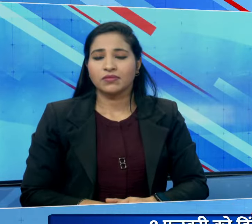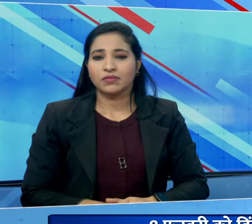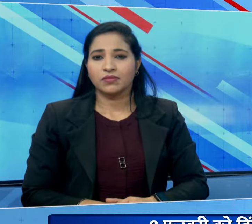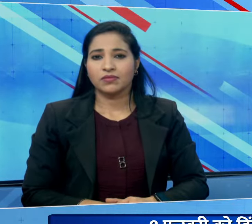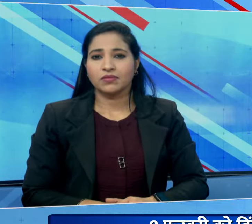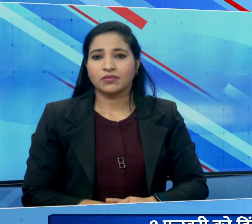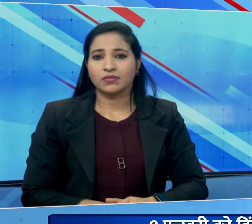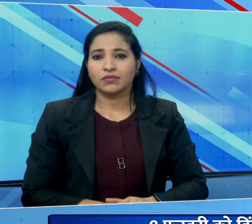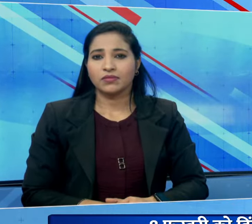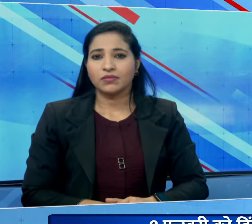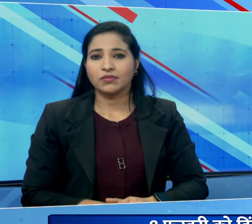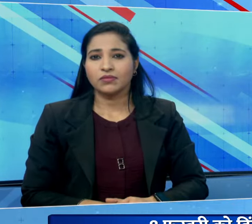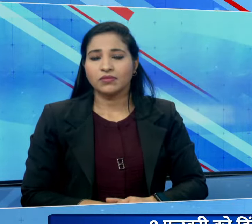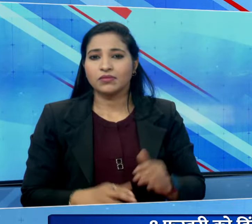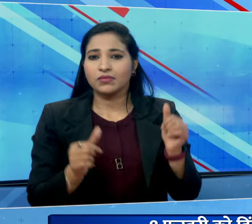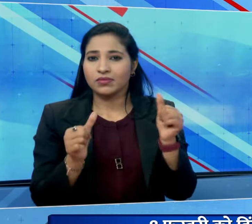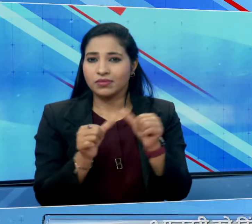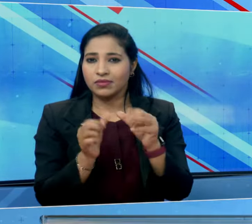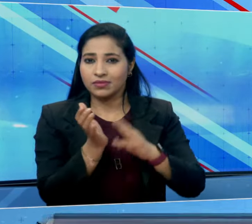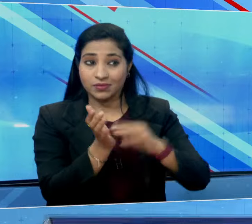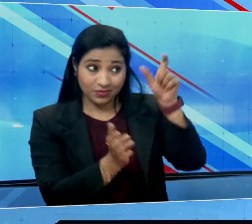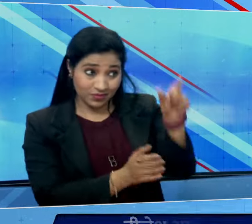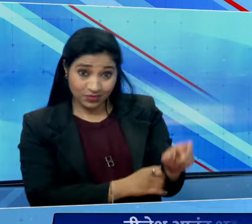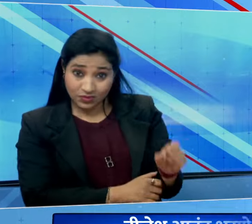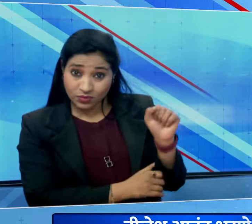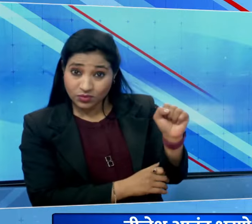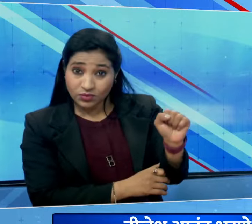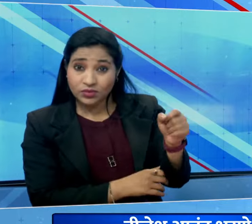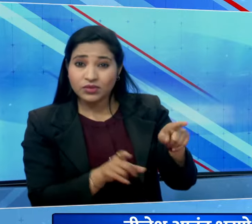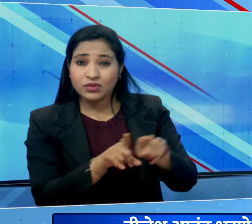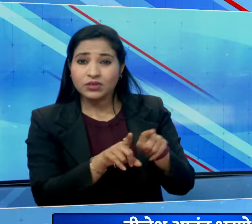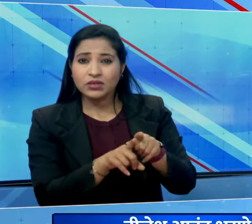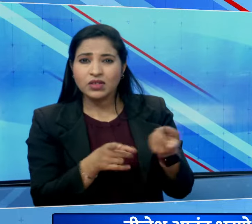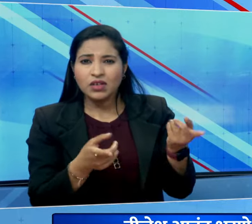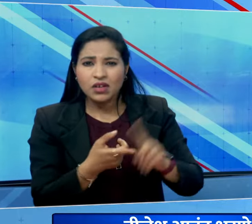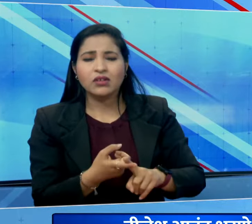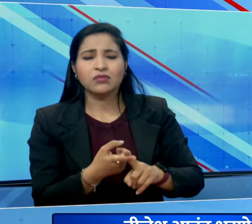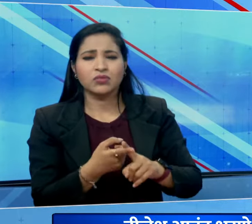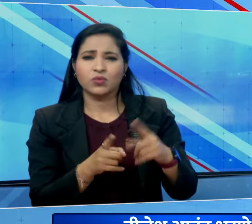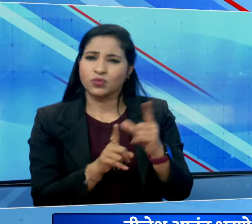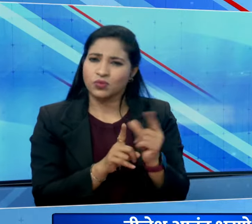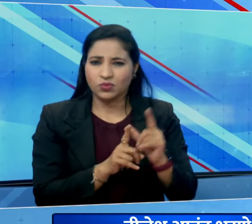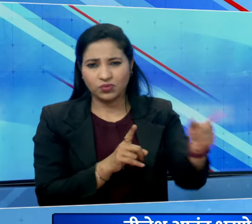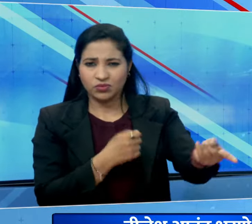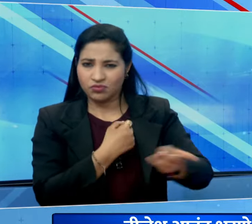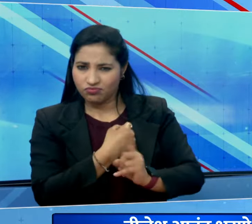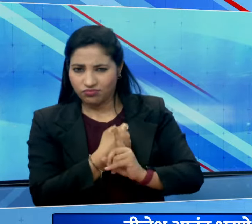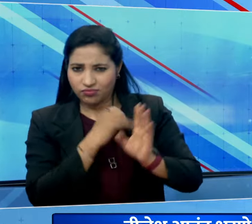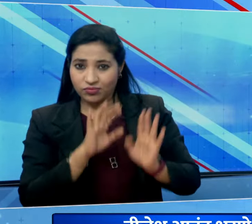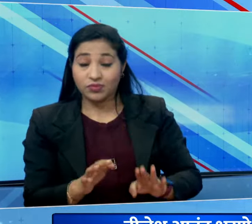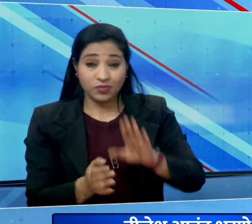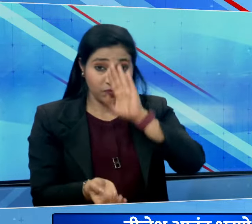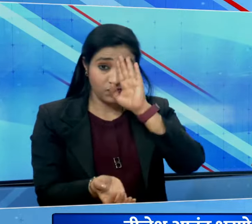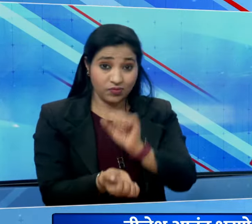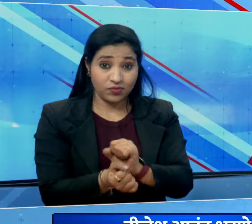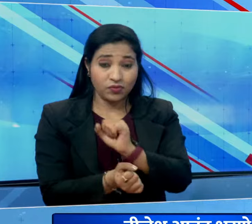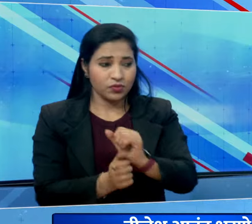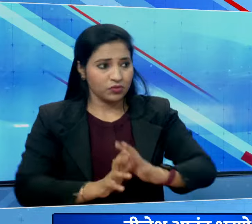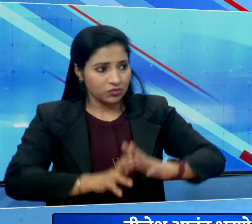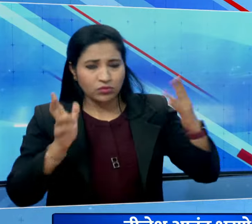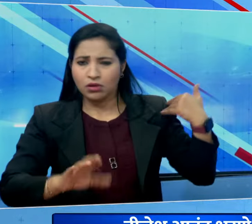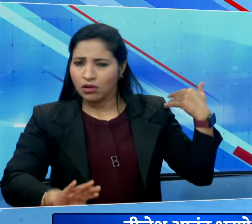था अब्दुल मलिक जो है जो जिस पर 82 83 कारवाई और हुई है और पुलिस काफी